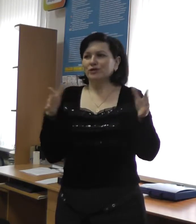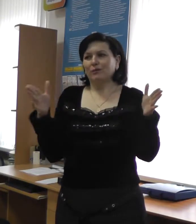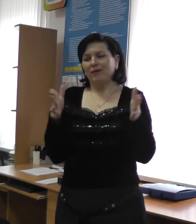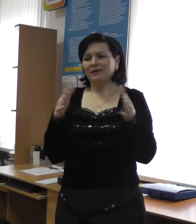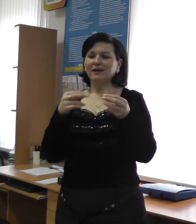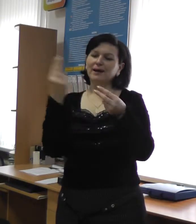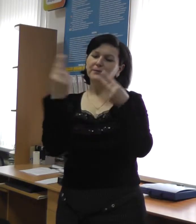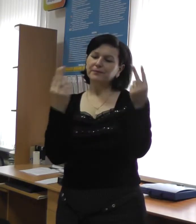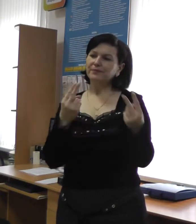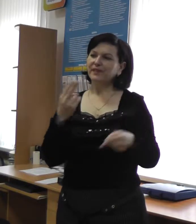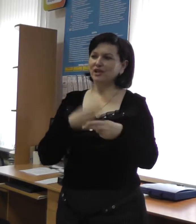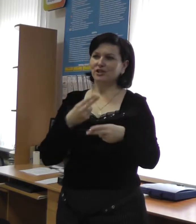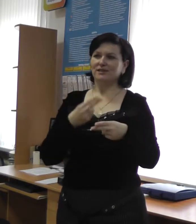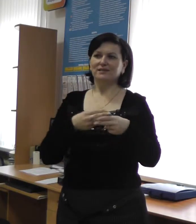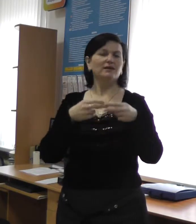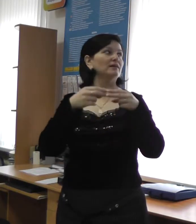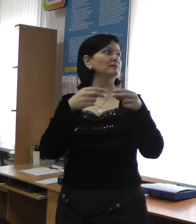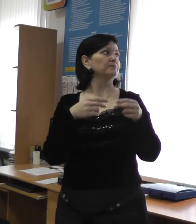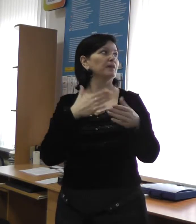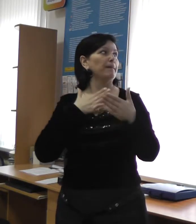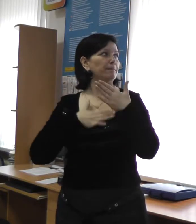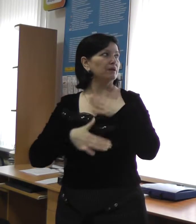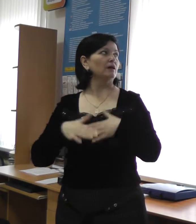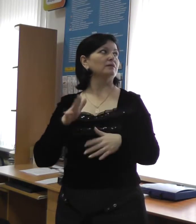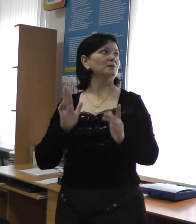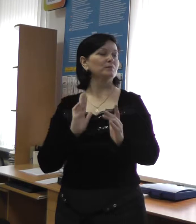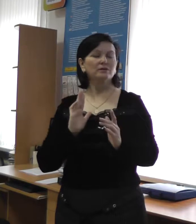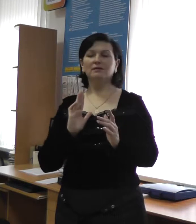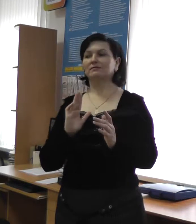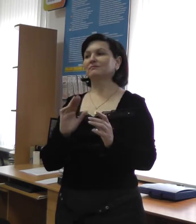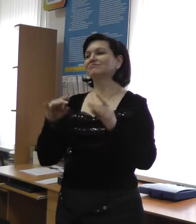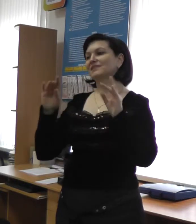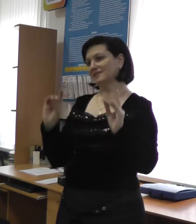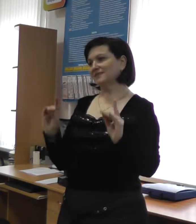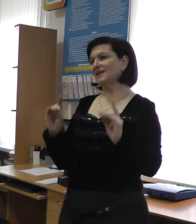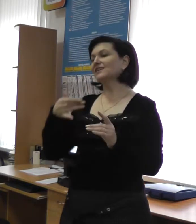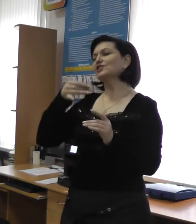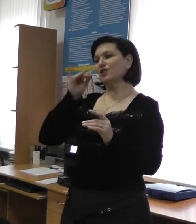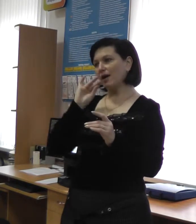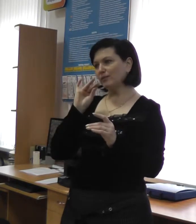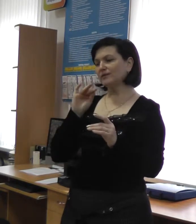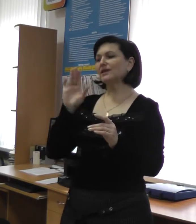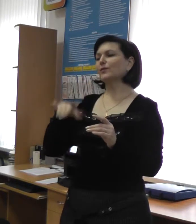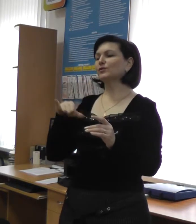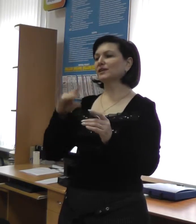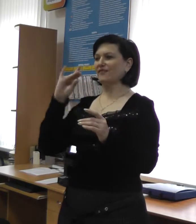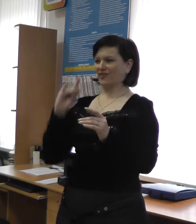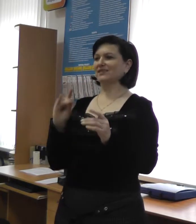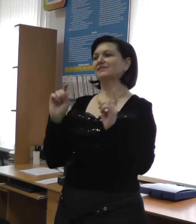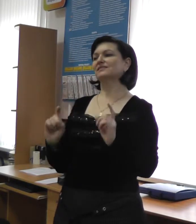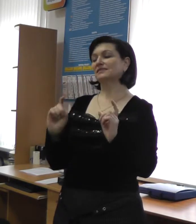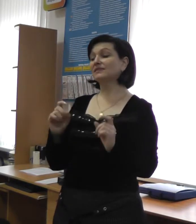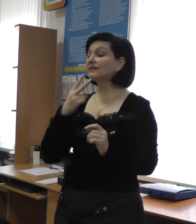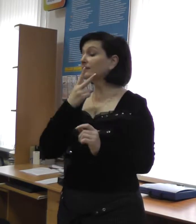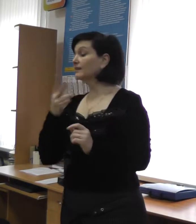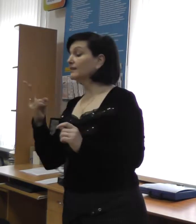ажурной кованой решеткой. Наверное, приятно было на нем сидеть за чайным столиком или просто в кресле, разглядывая проходящих